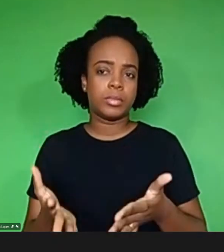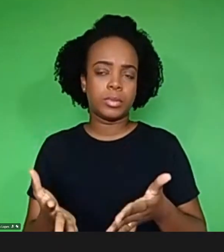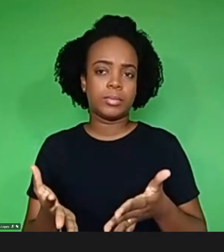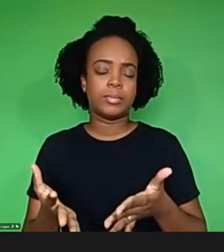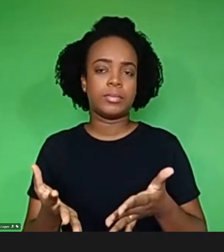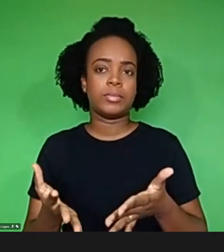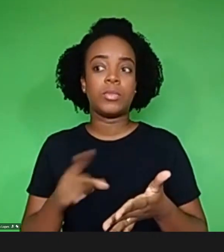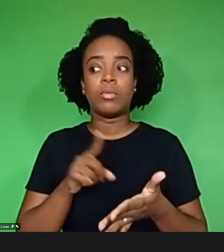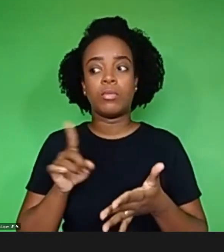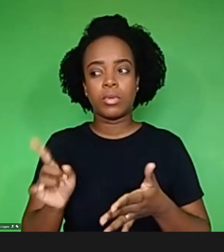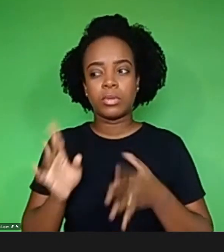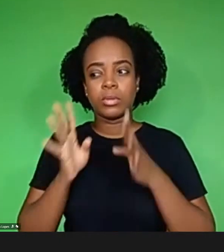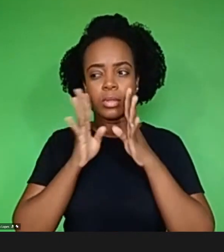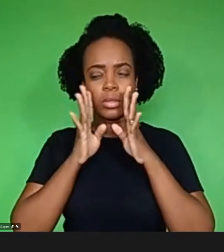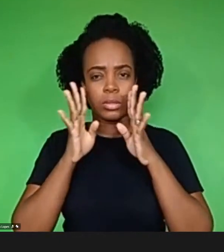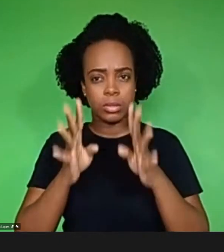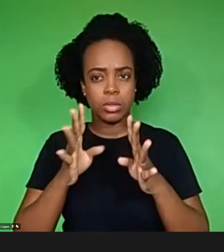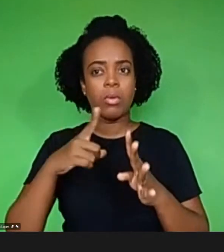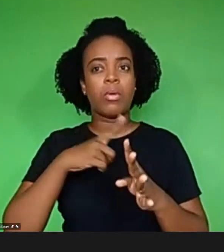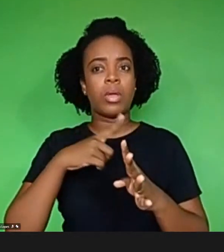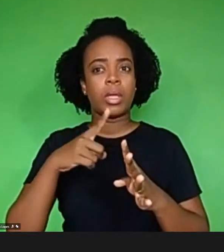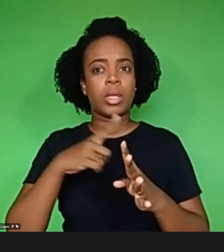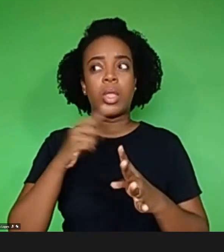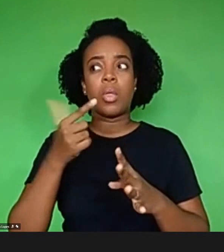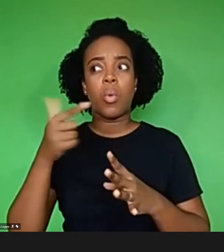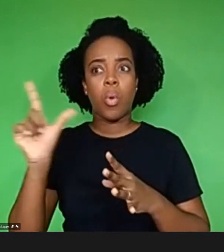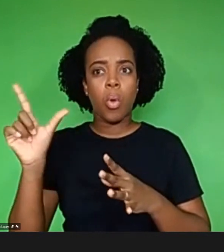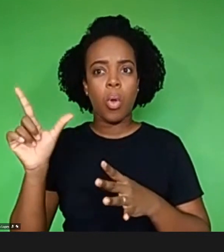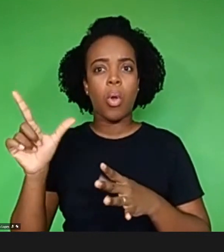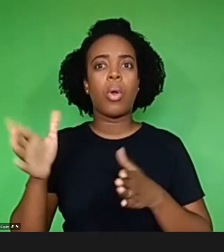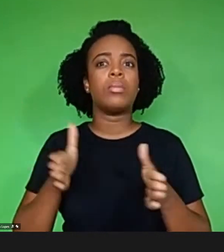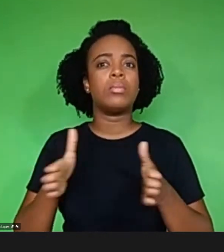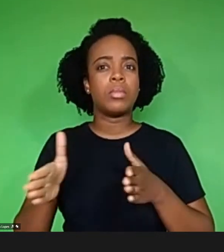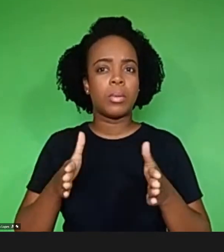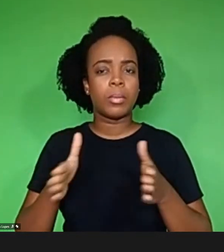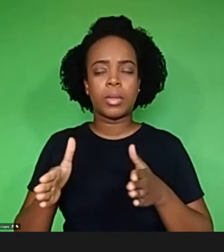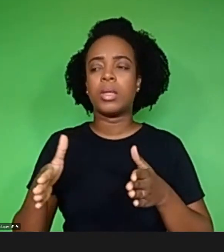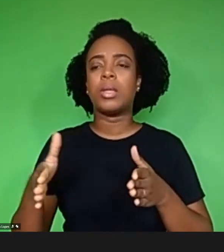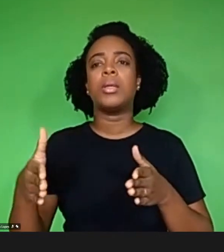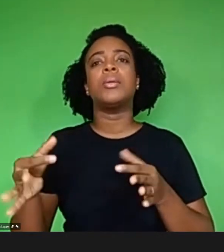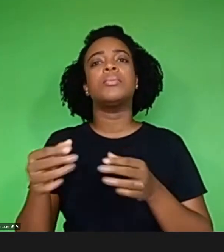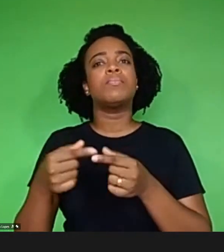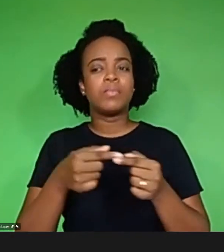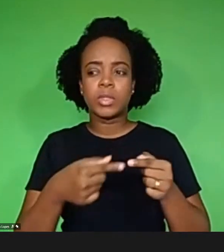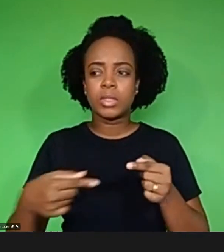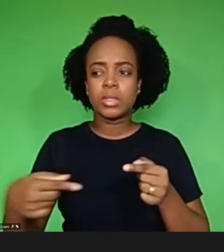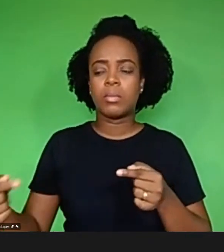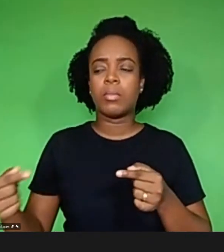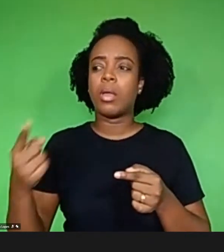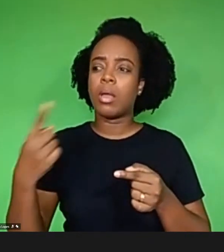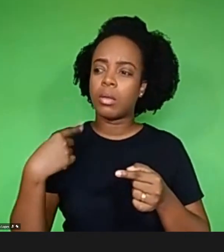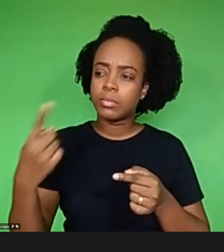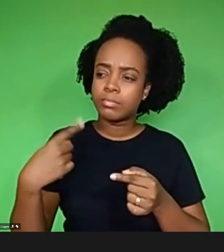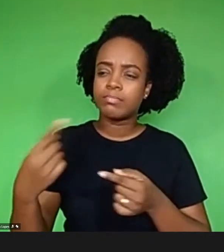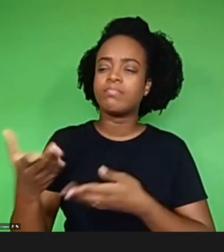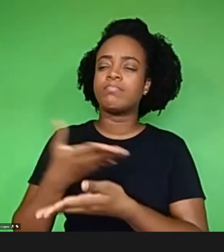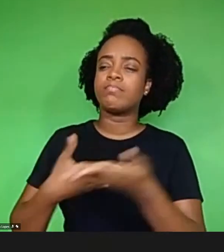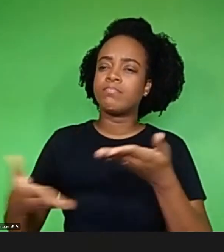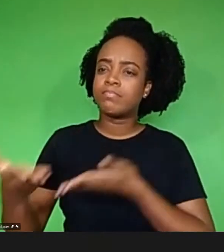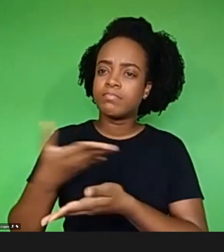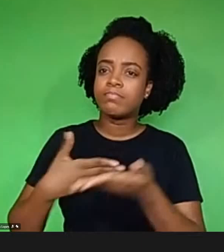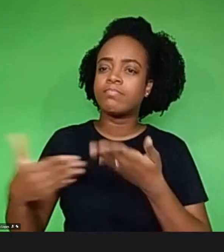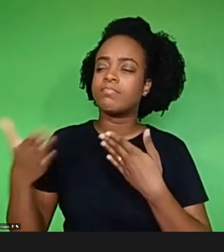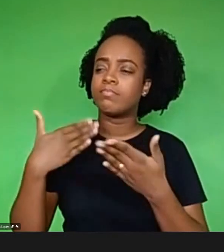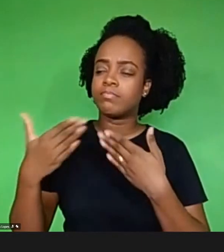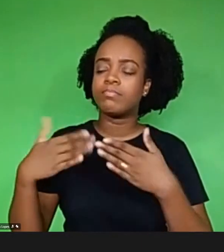outros momentos durante a semana para vocês estarem interagindo com a gente também, tá certo? Eu vou dar a palavra agora